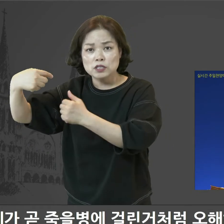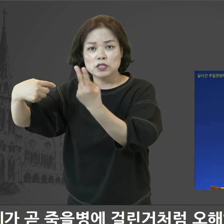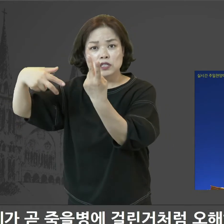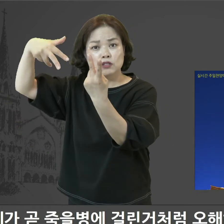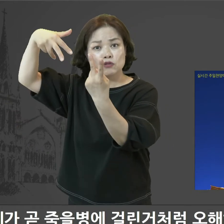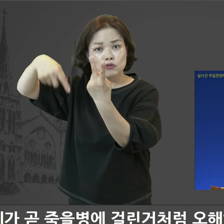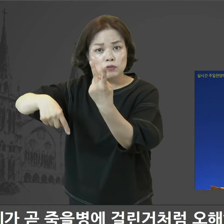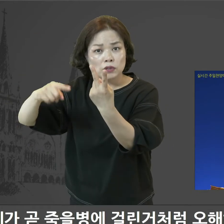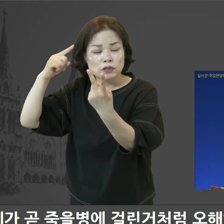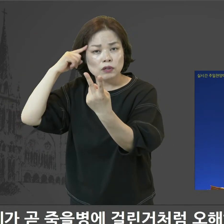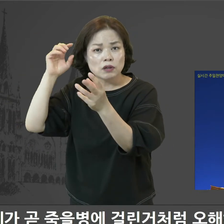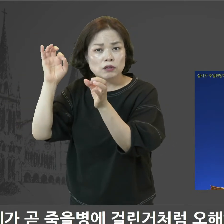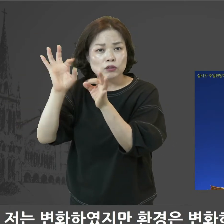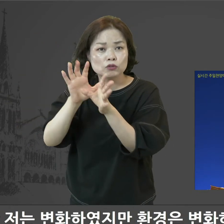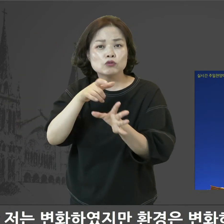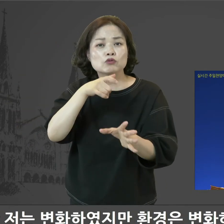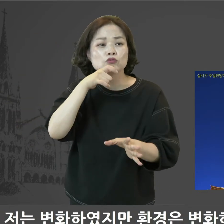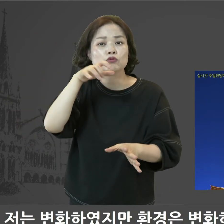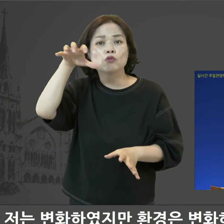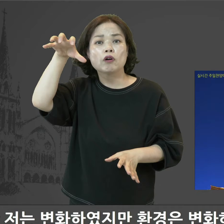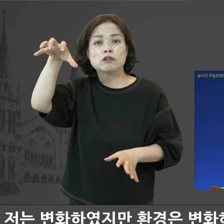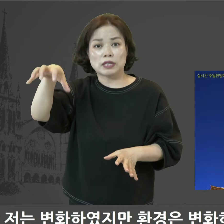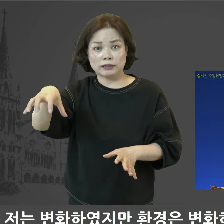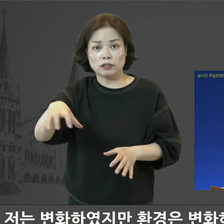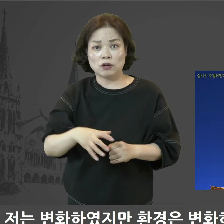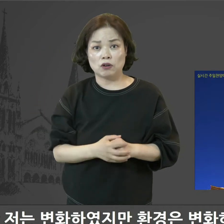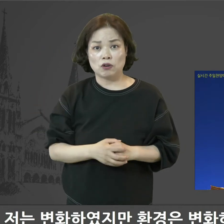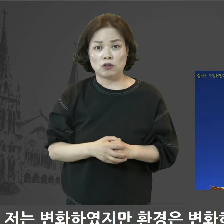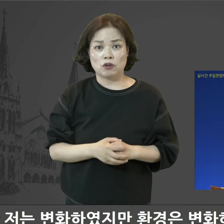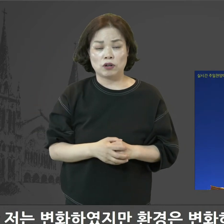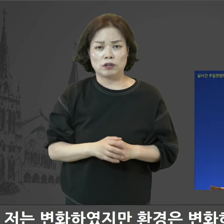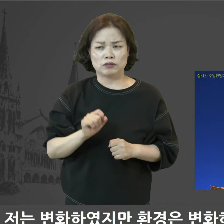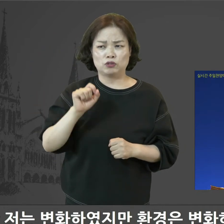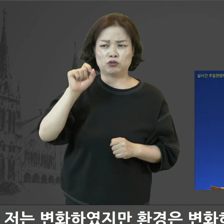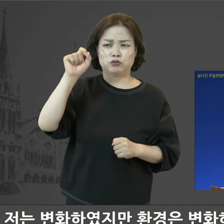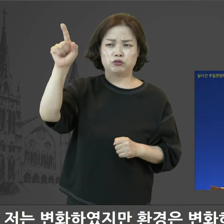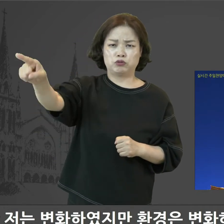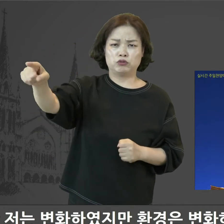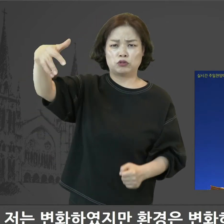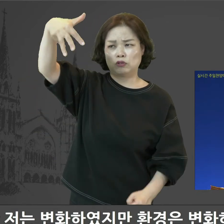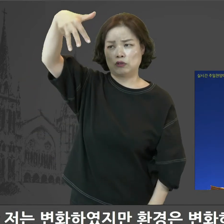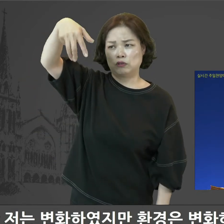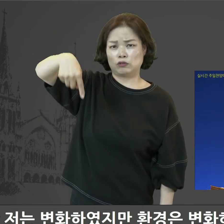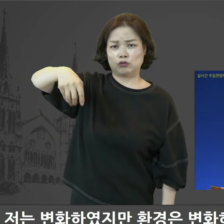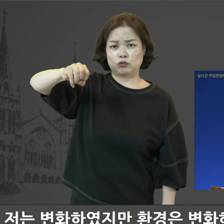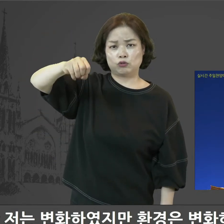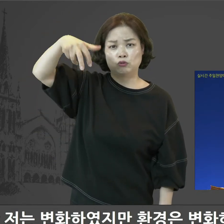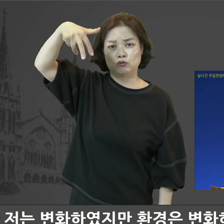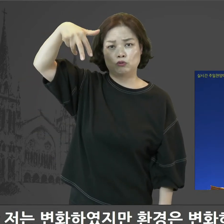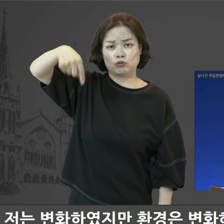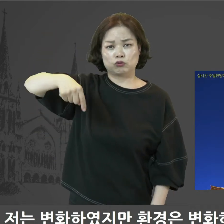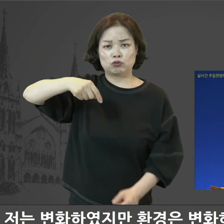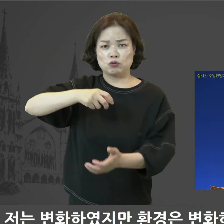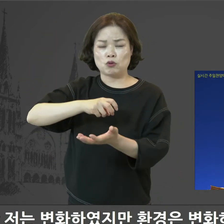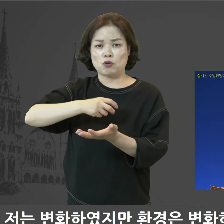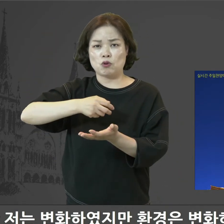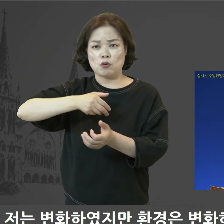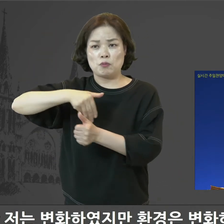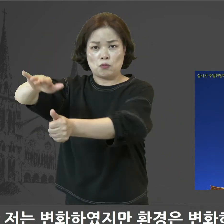만에 갑자기 수원에서 저 멀리 충주로 제가 전출 명령이 나왔던 것이죠.